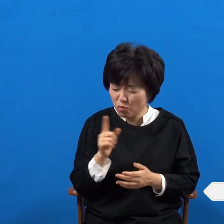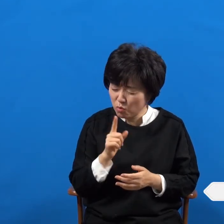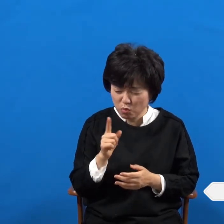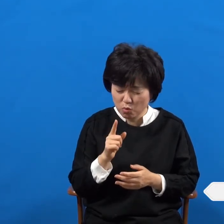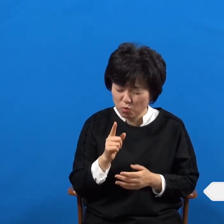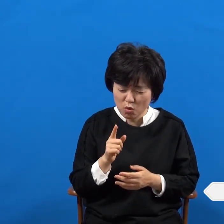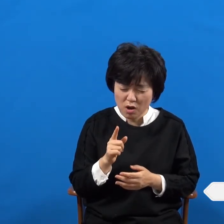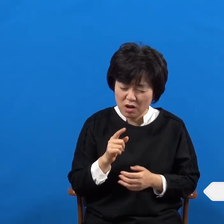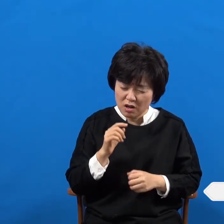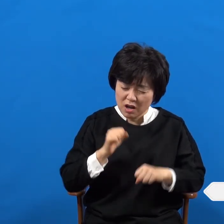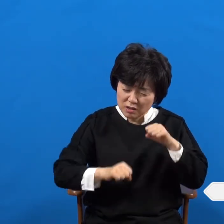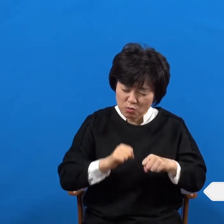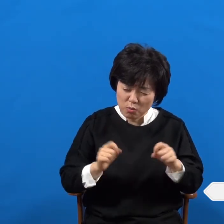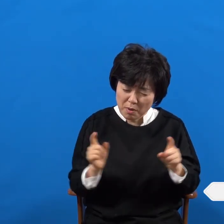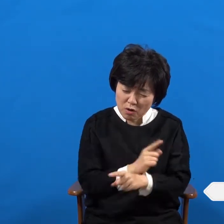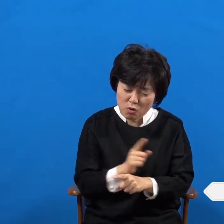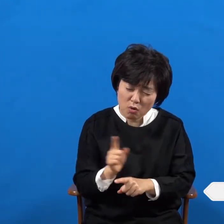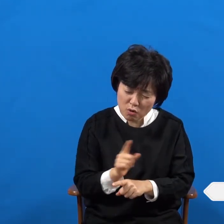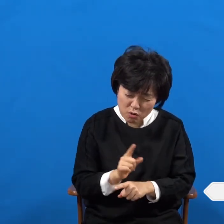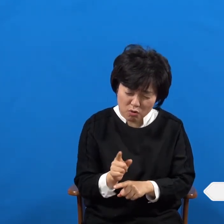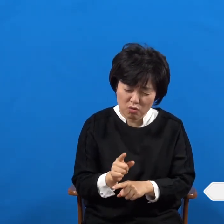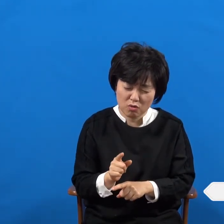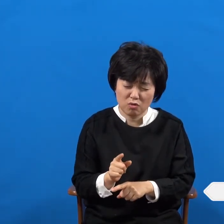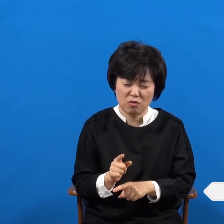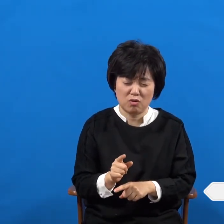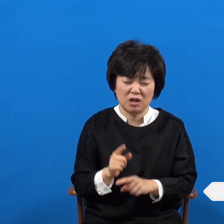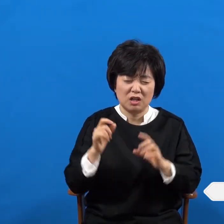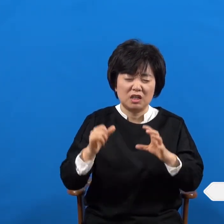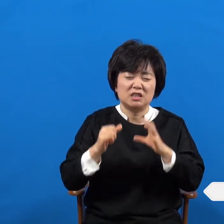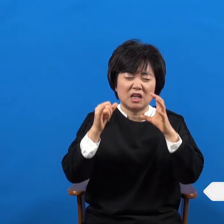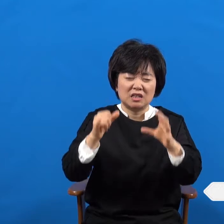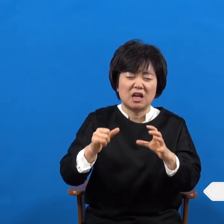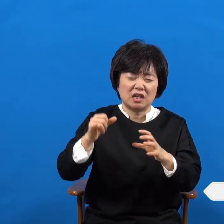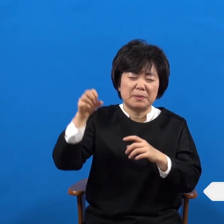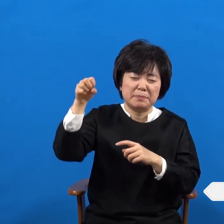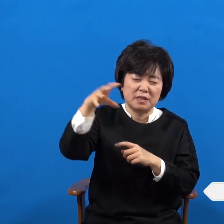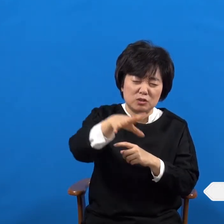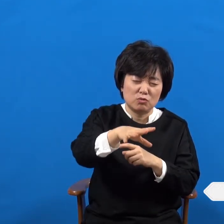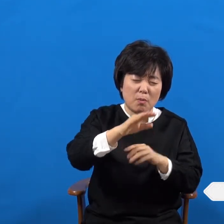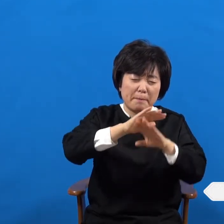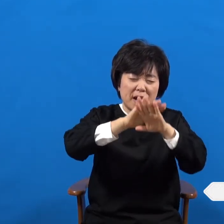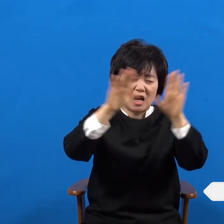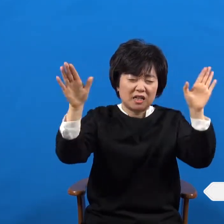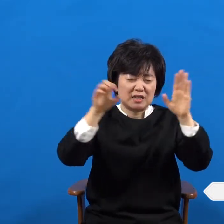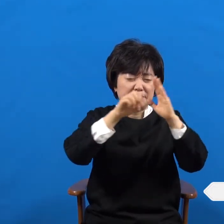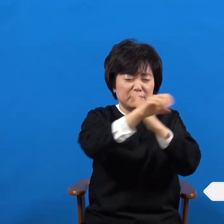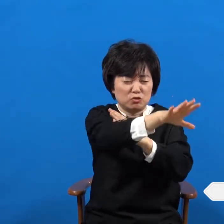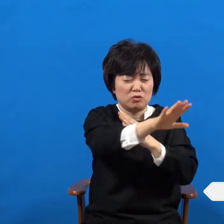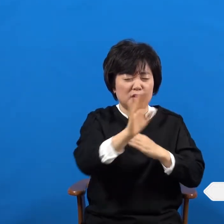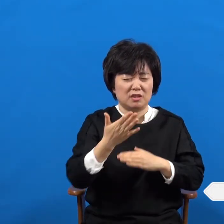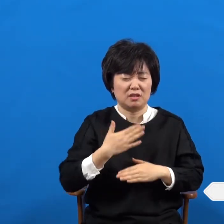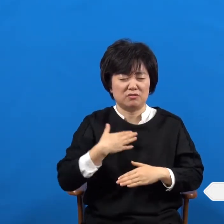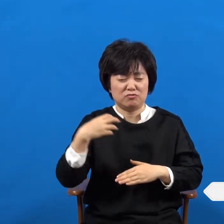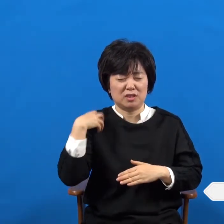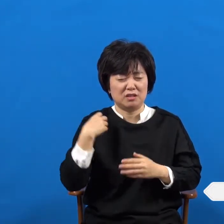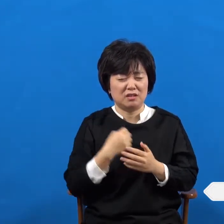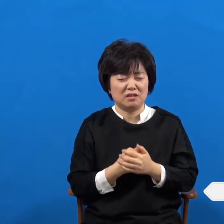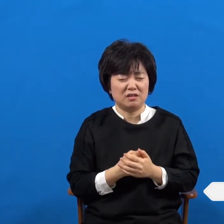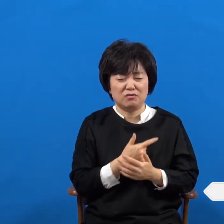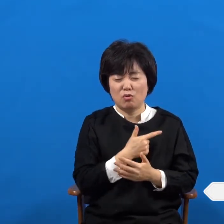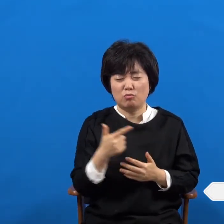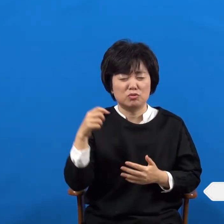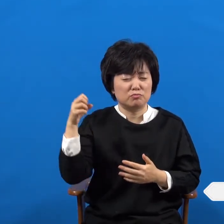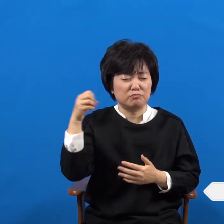될지, 세상의 빛으로 밝히 비추어야 되는 저희들이 너무나 빛을